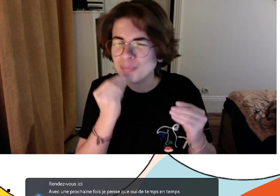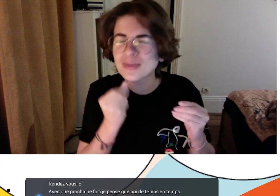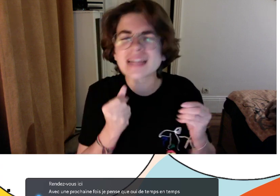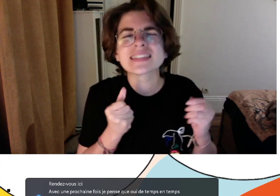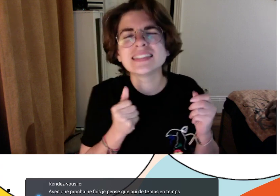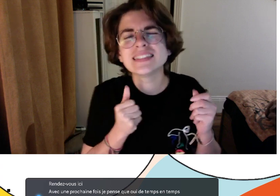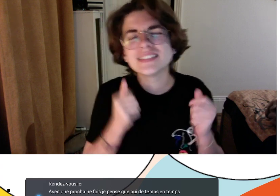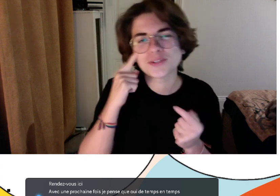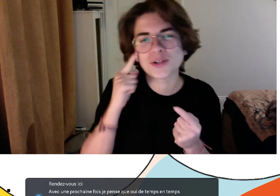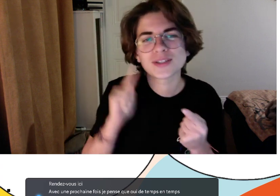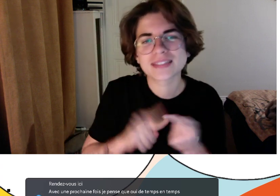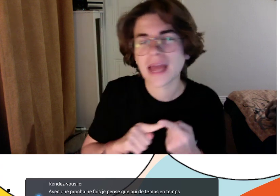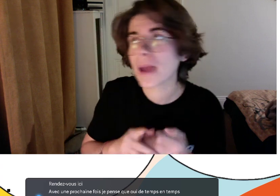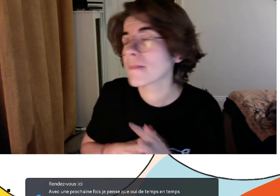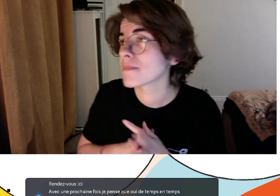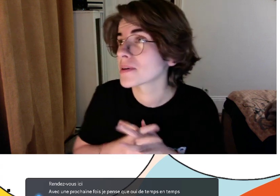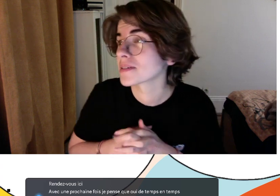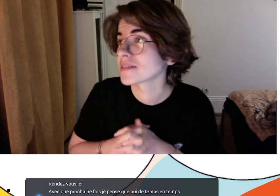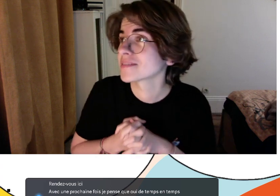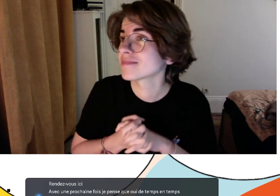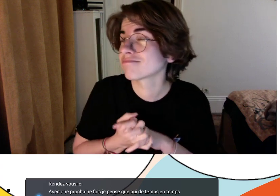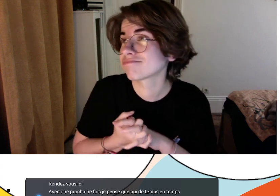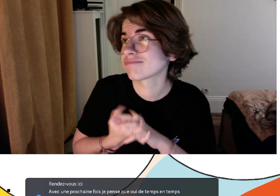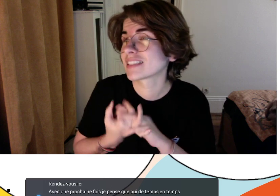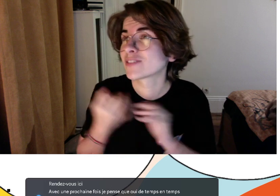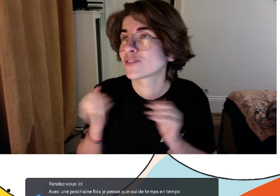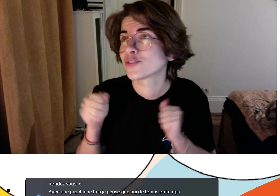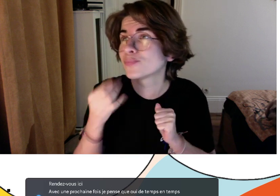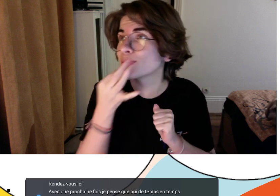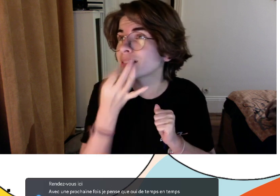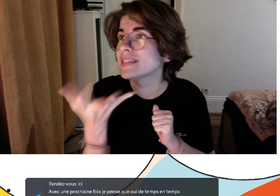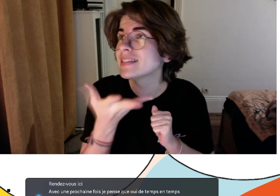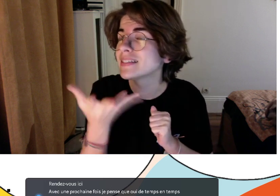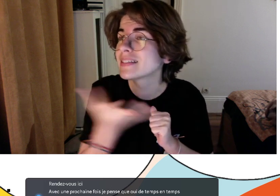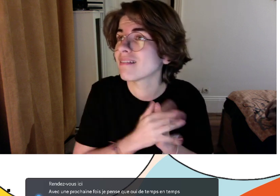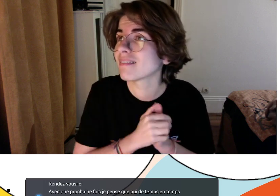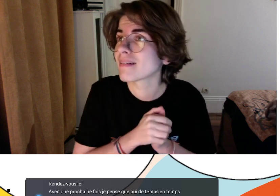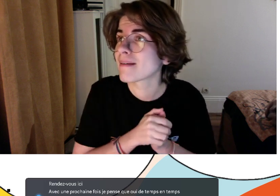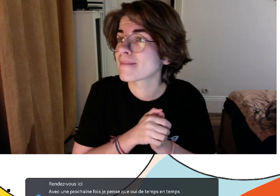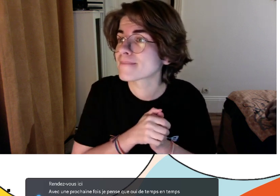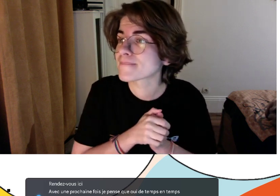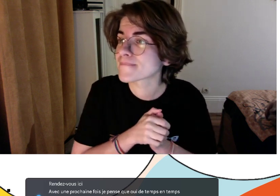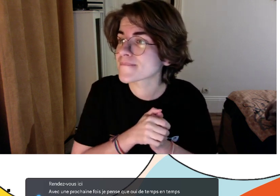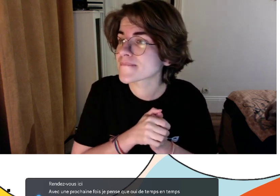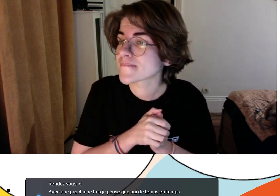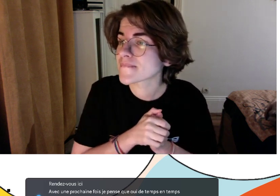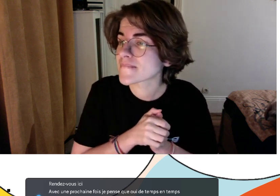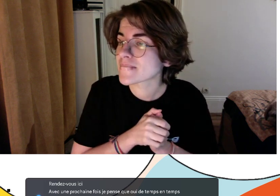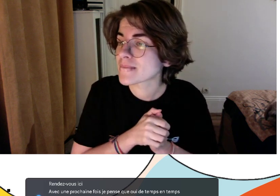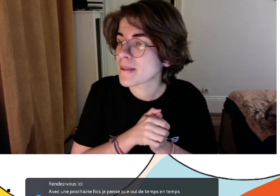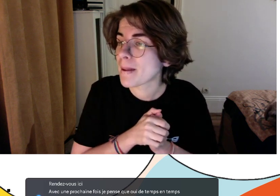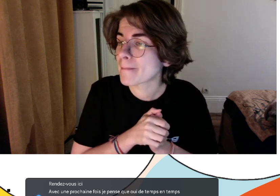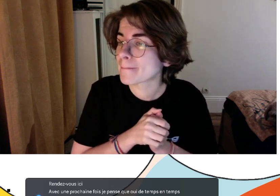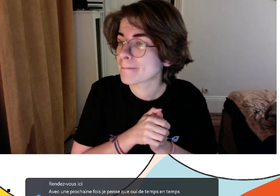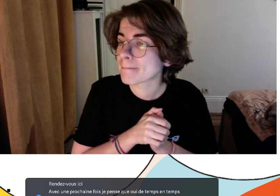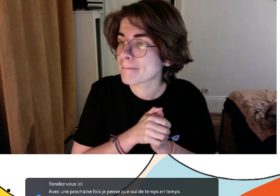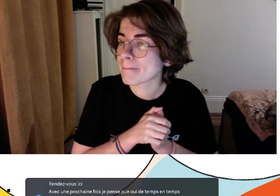Alors, pour l'indice, le thème, qu'est-ce que je peux dire?